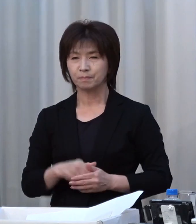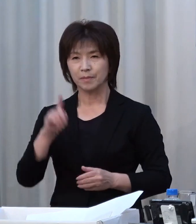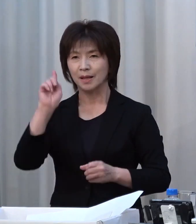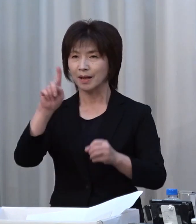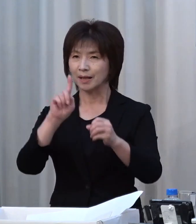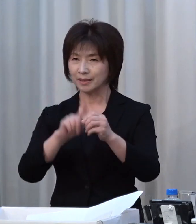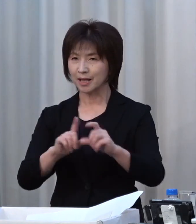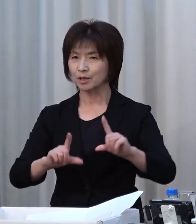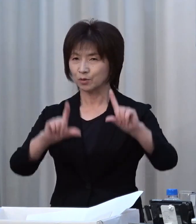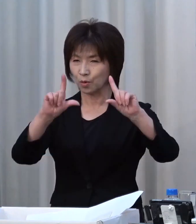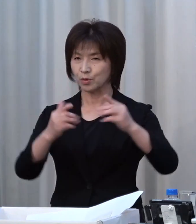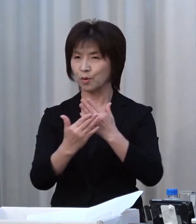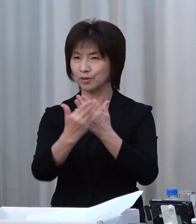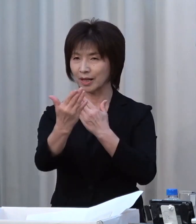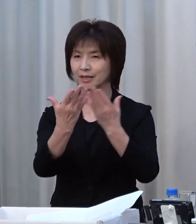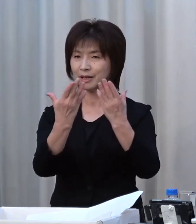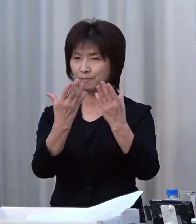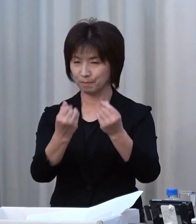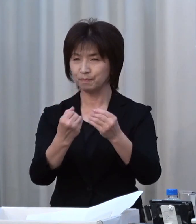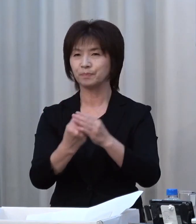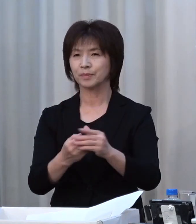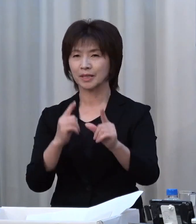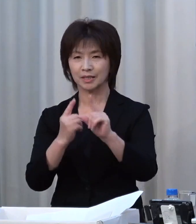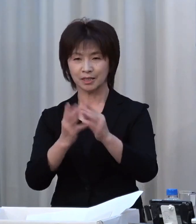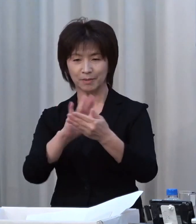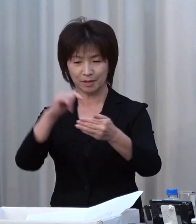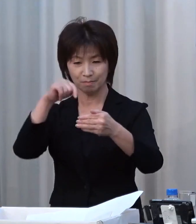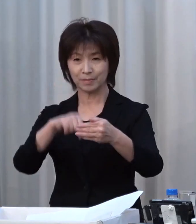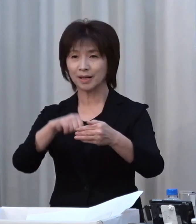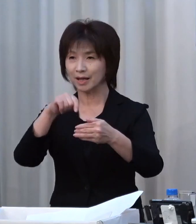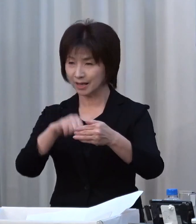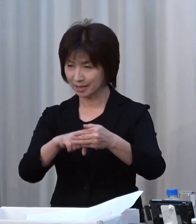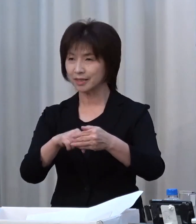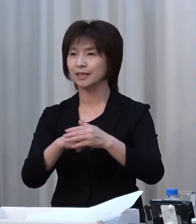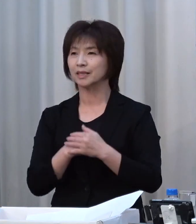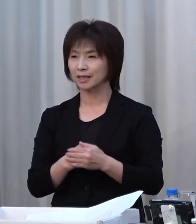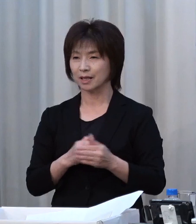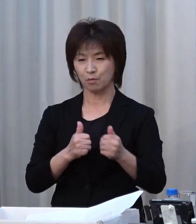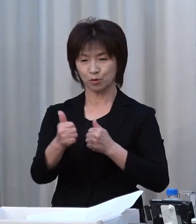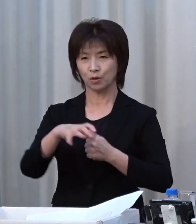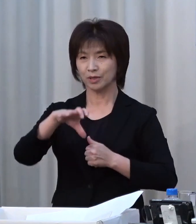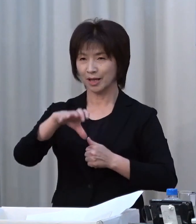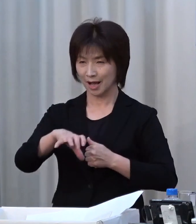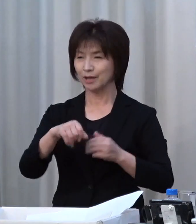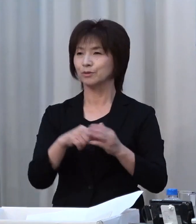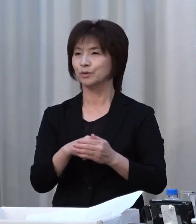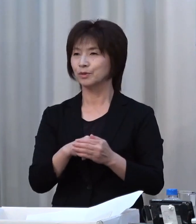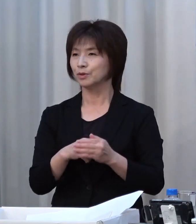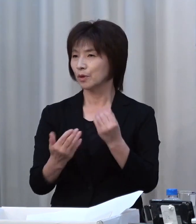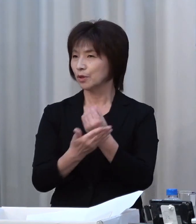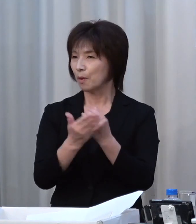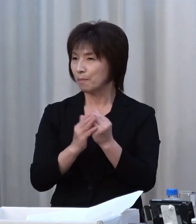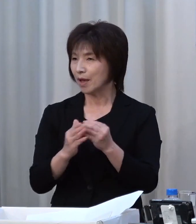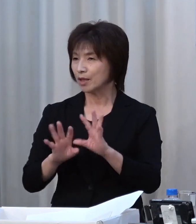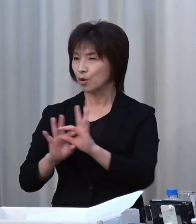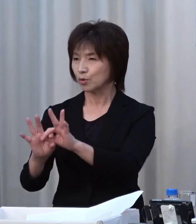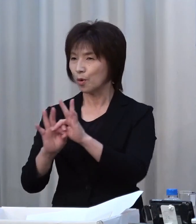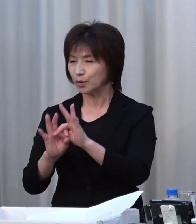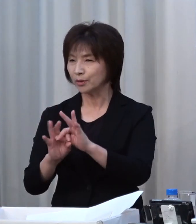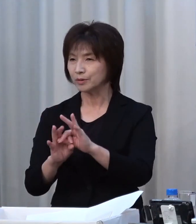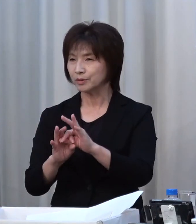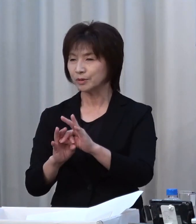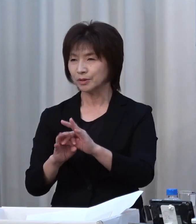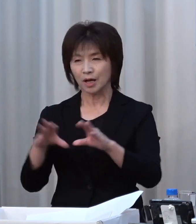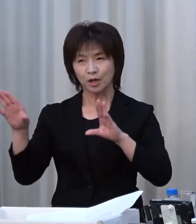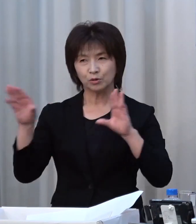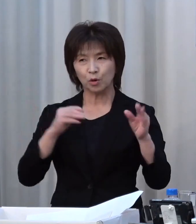年、東京大会が開催され、千葉県内でも8競技が行われるということで、そういった面でのこう協力関係、